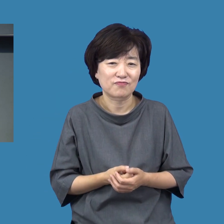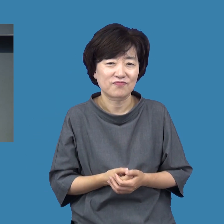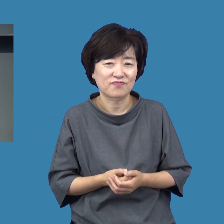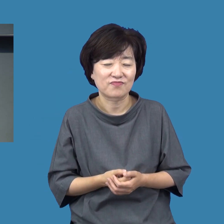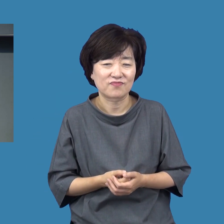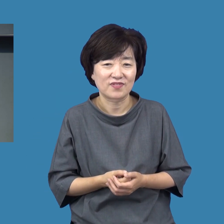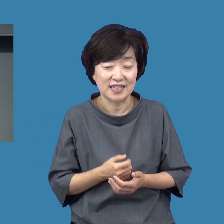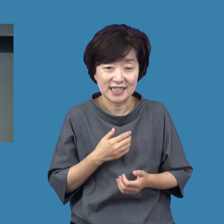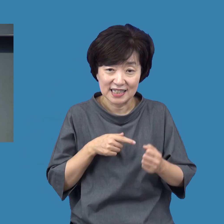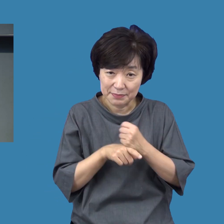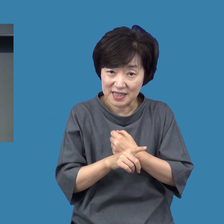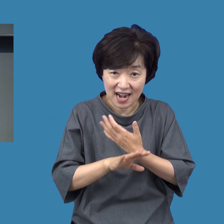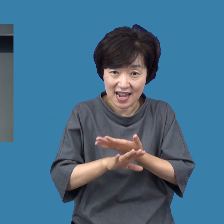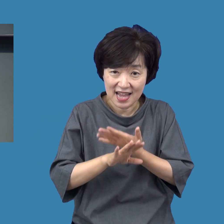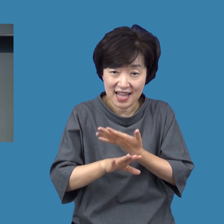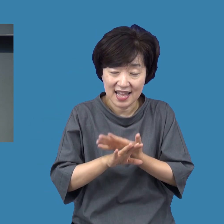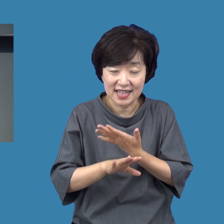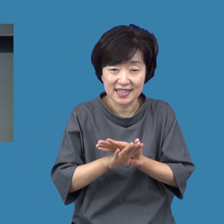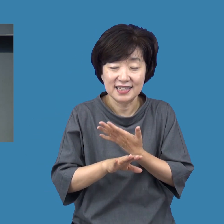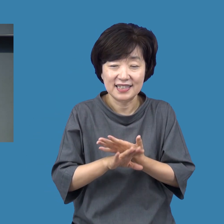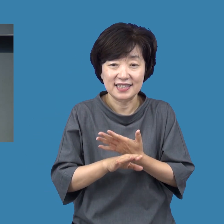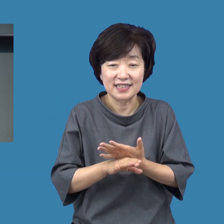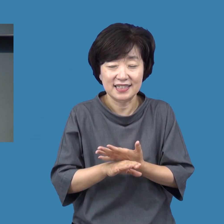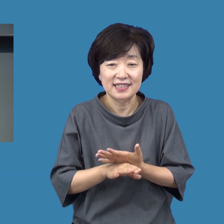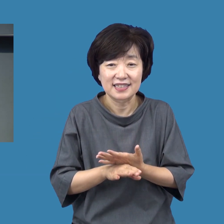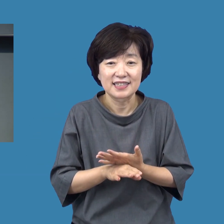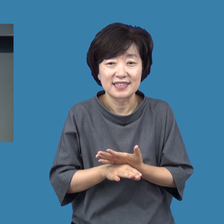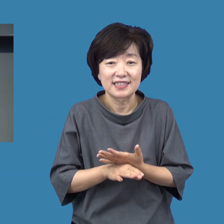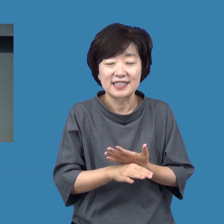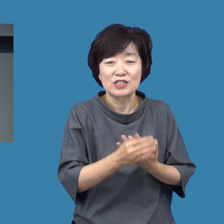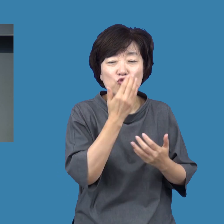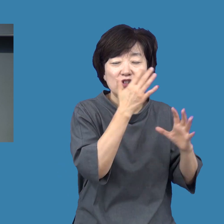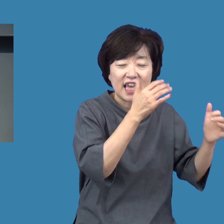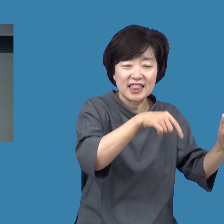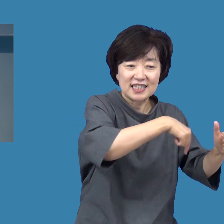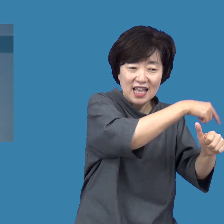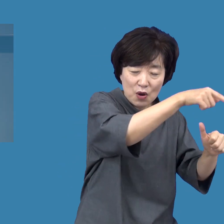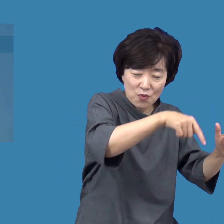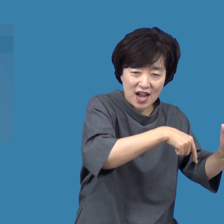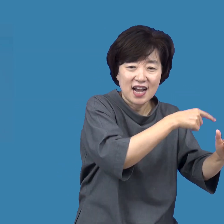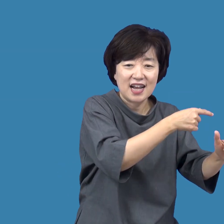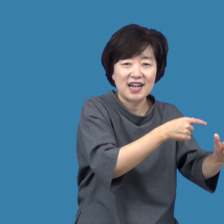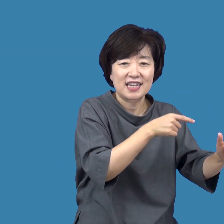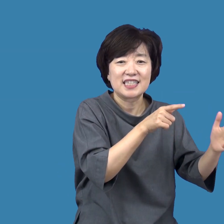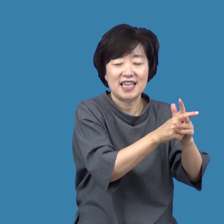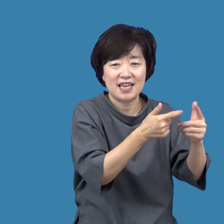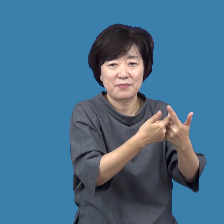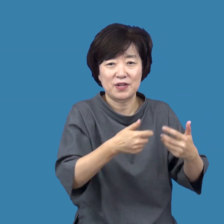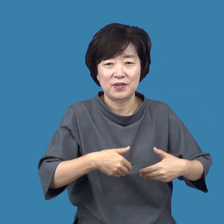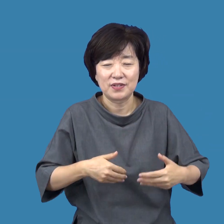의미입니다. 예. 그래서 그 당시 상황을 이해하시면 뭐 그건 그렇게 어려운 문제가 아닙니다.